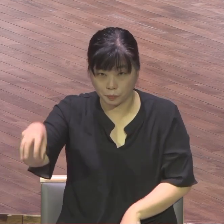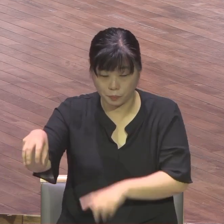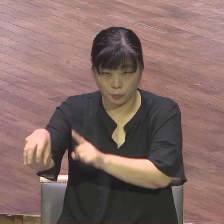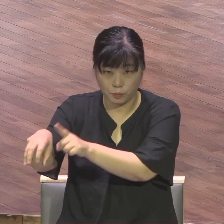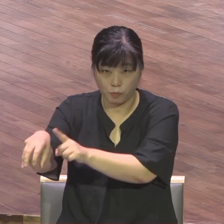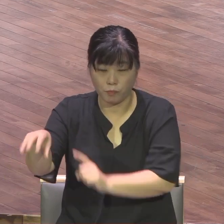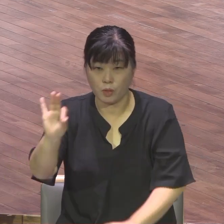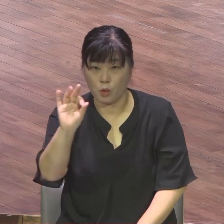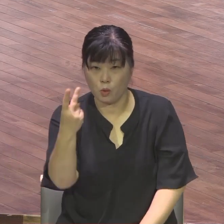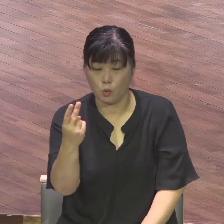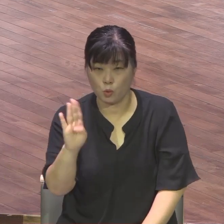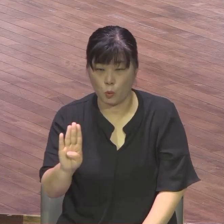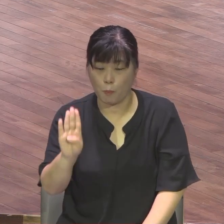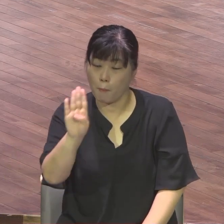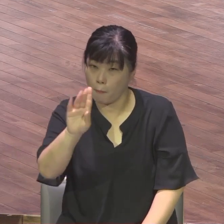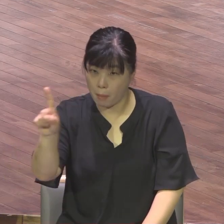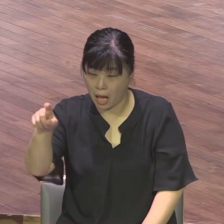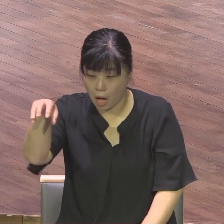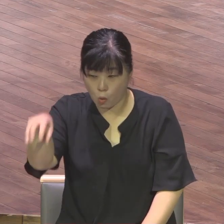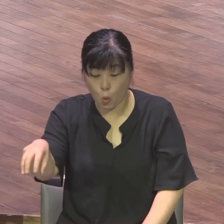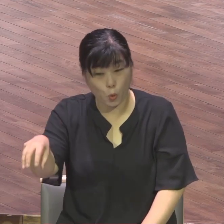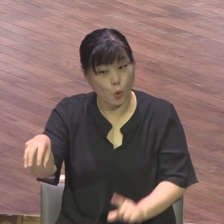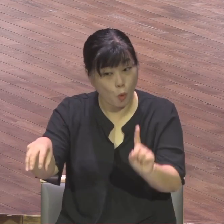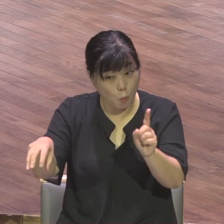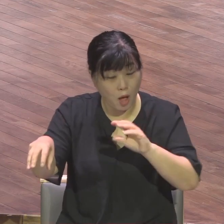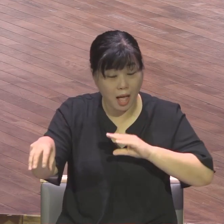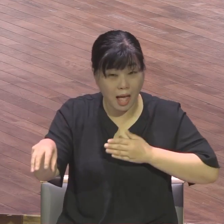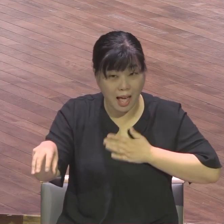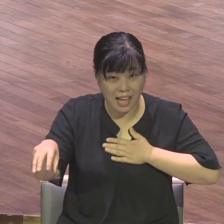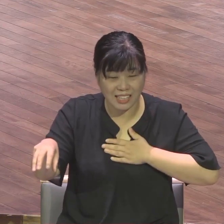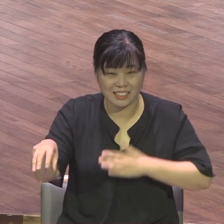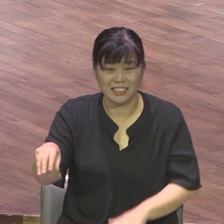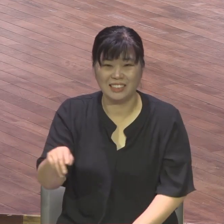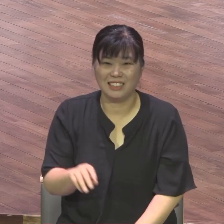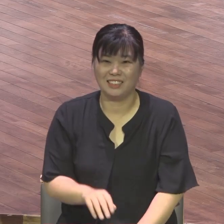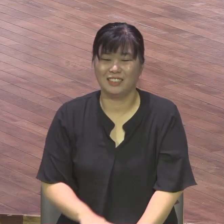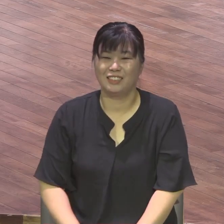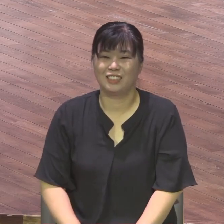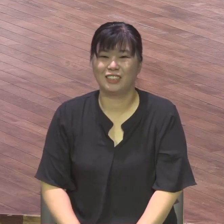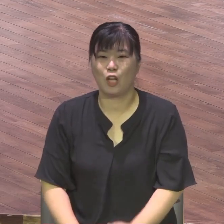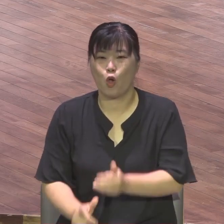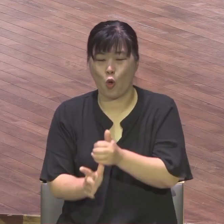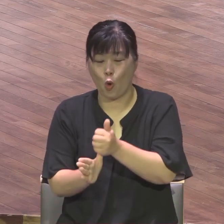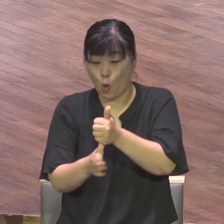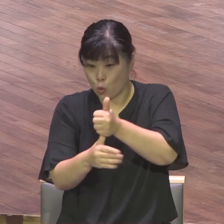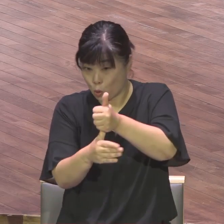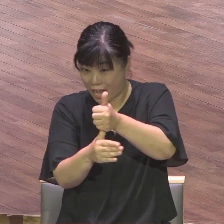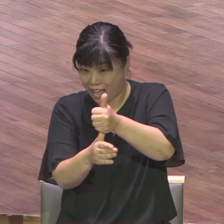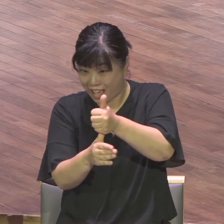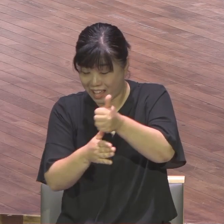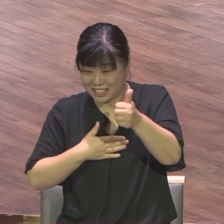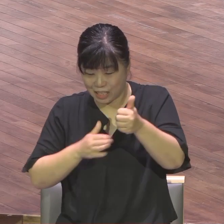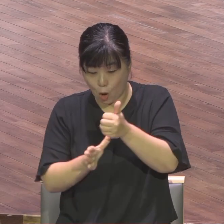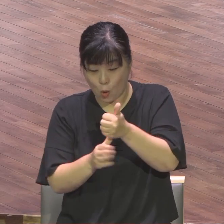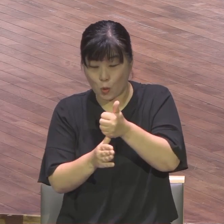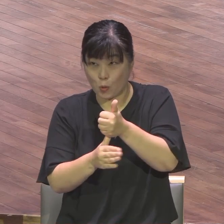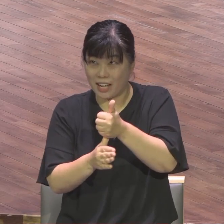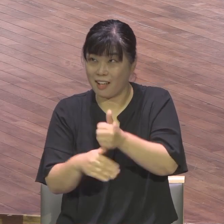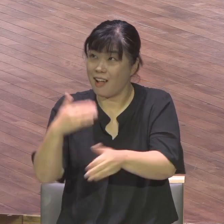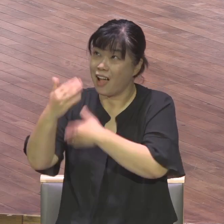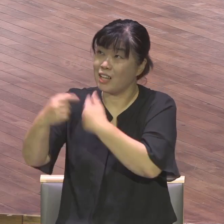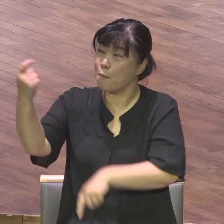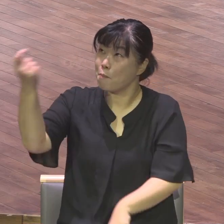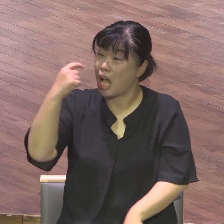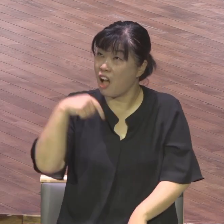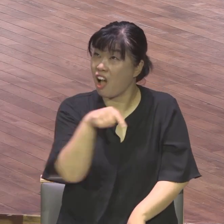요나가 아예 못 갑니다. 저는 그 악한 놈들, 그 우리 유대를 괴롭힌 놈들. 그 다시스로 도망을 갔던 그 현장이 바로